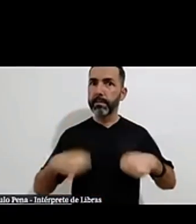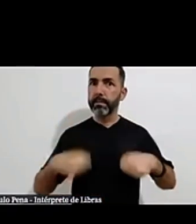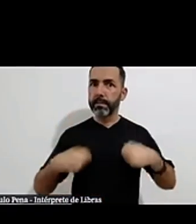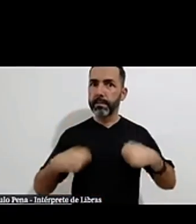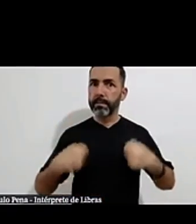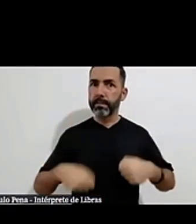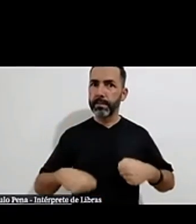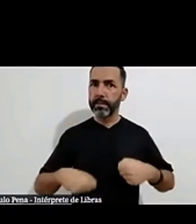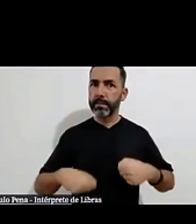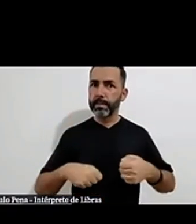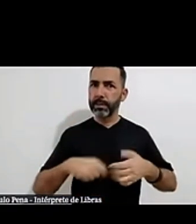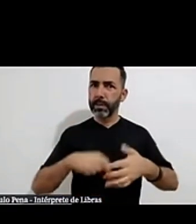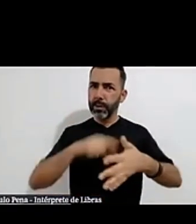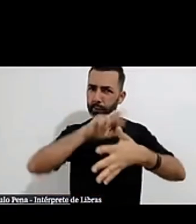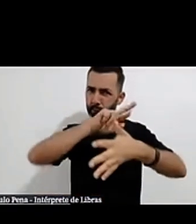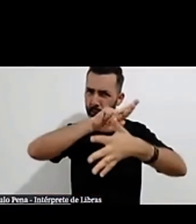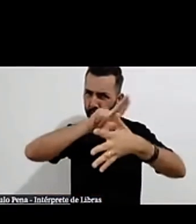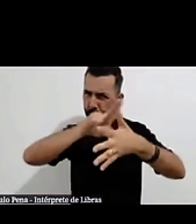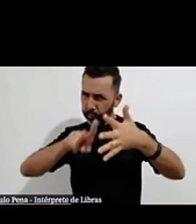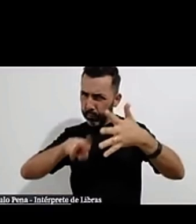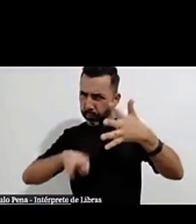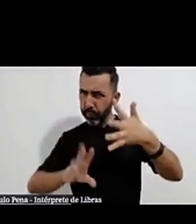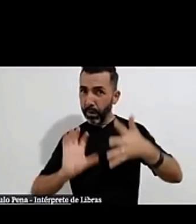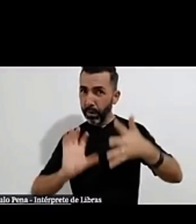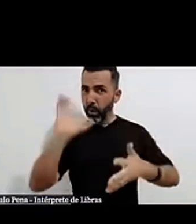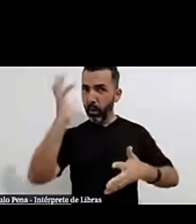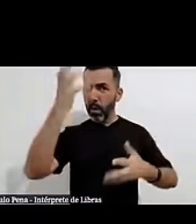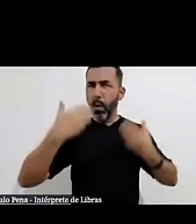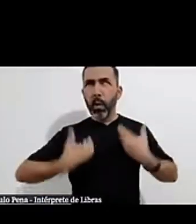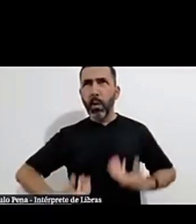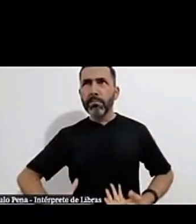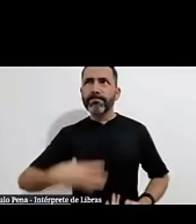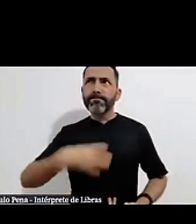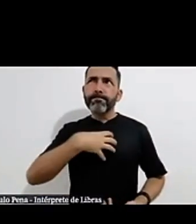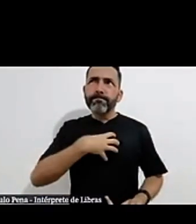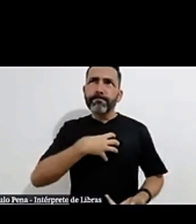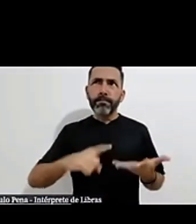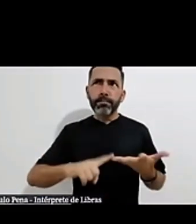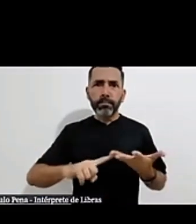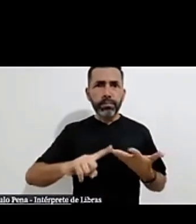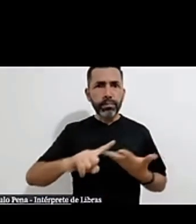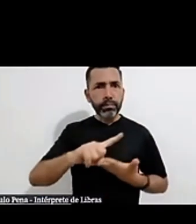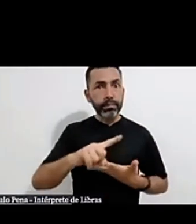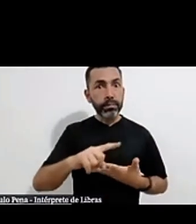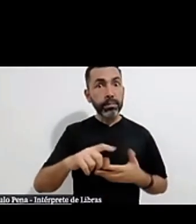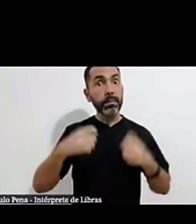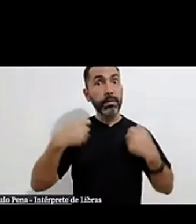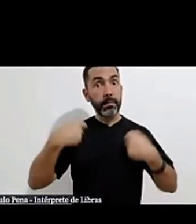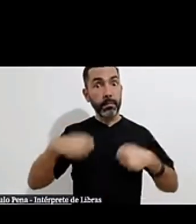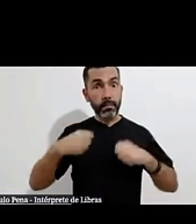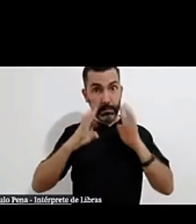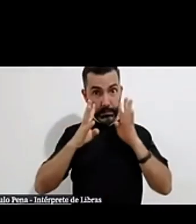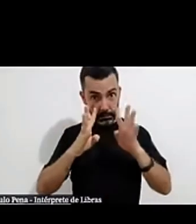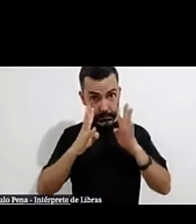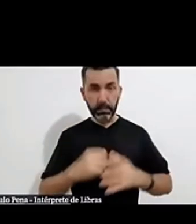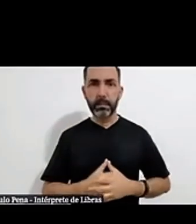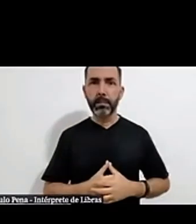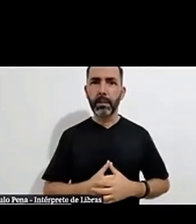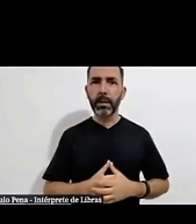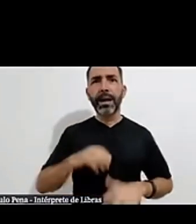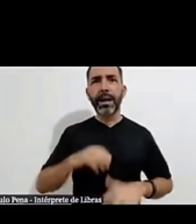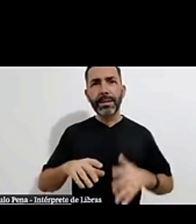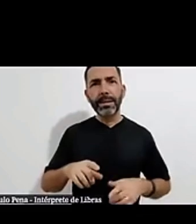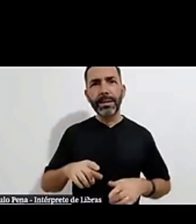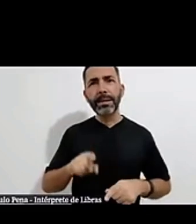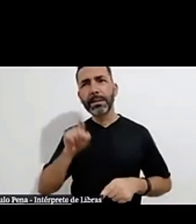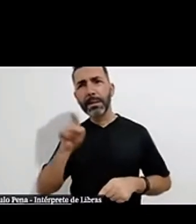nosso organismo vai dando, e muitas vezes a gente passa despercebido. Uma arritmiazinha aqui,